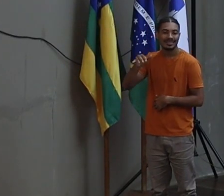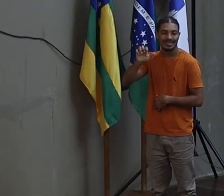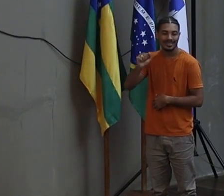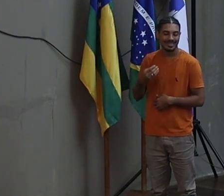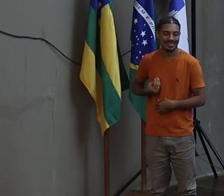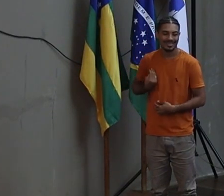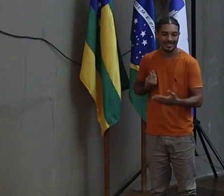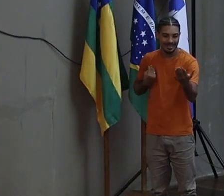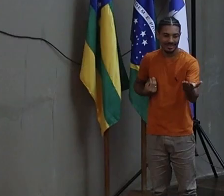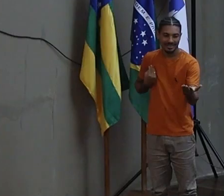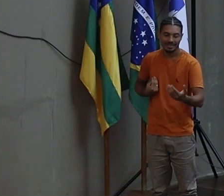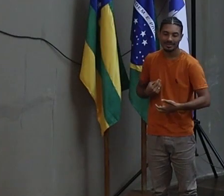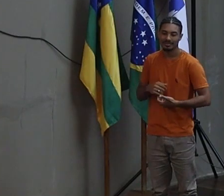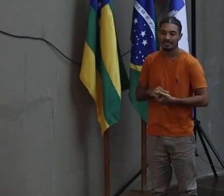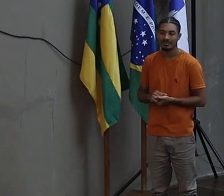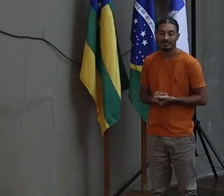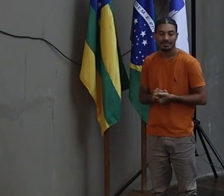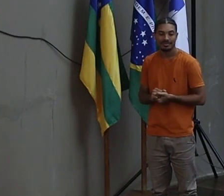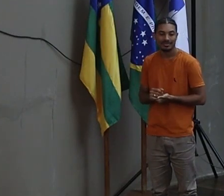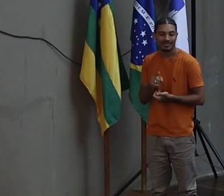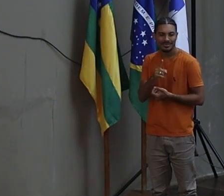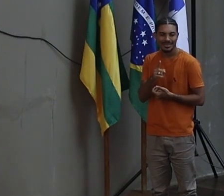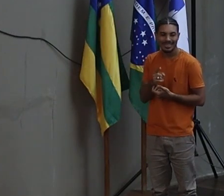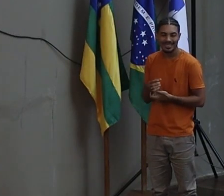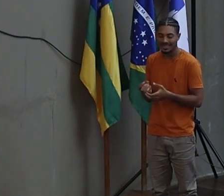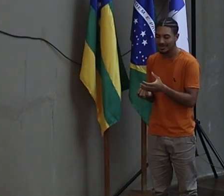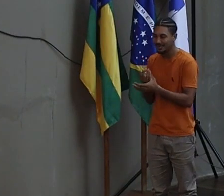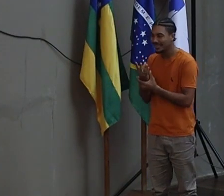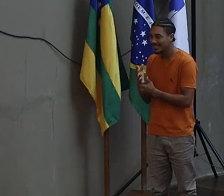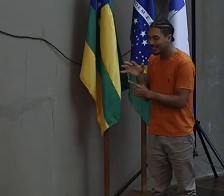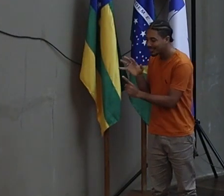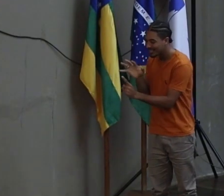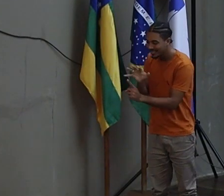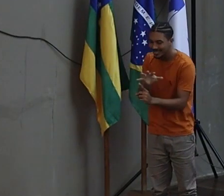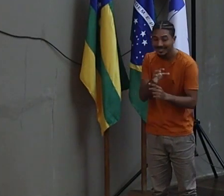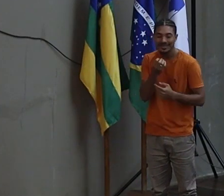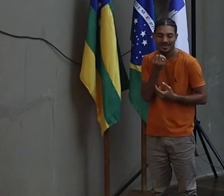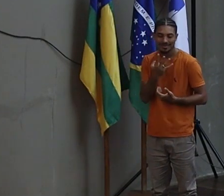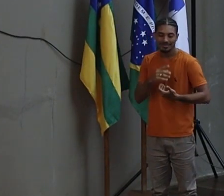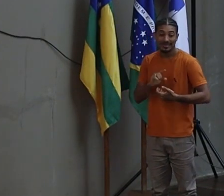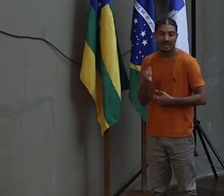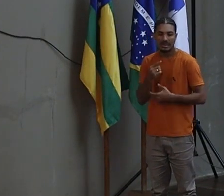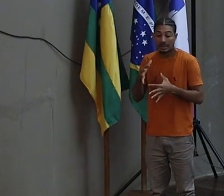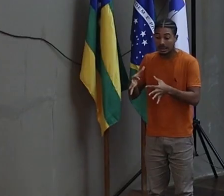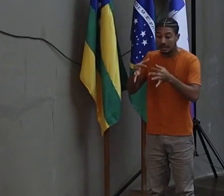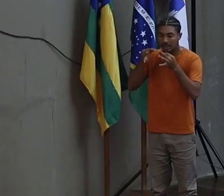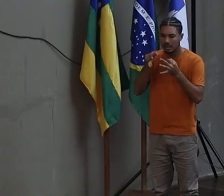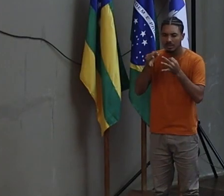Eu digo que ele é plantador de semente boa. o Raja sempre nos chama a atenção de como o